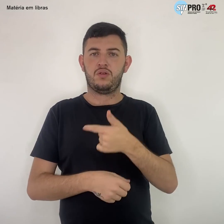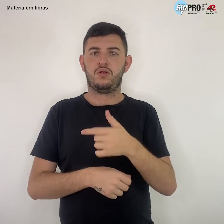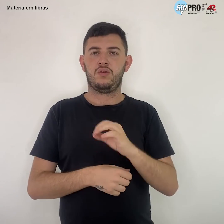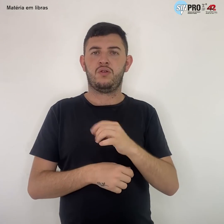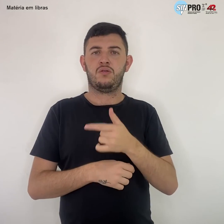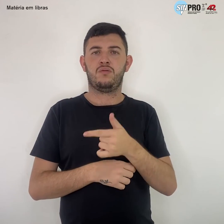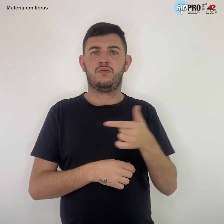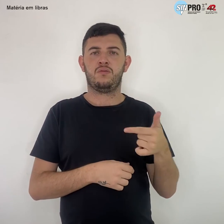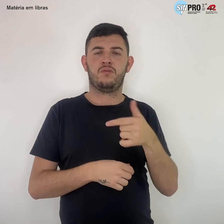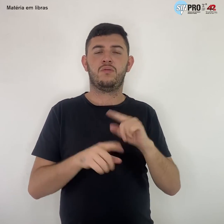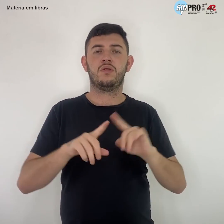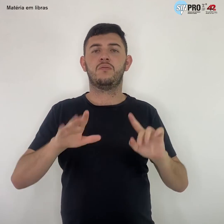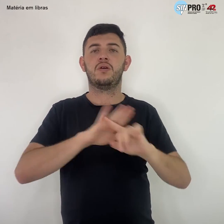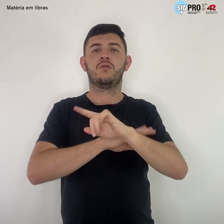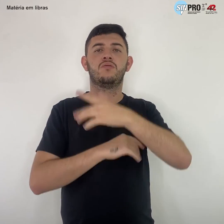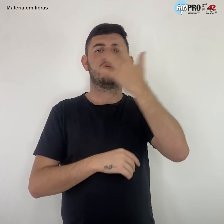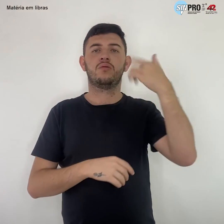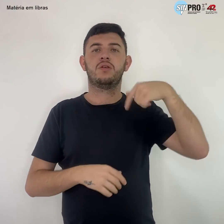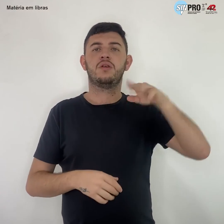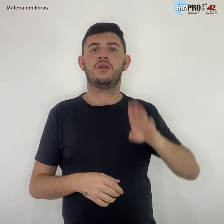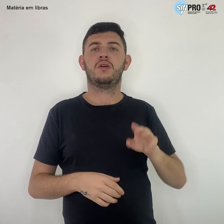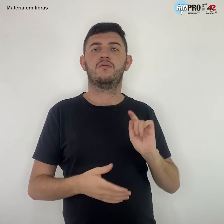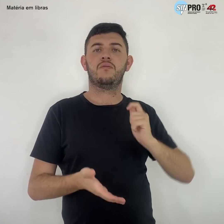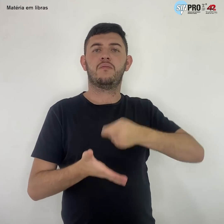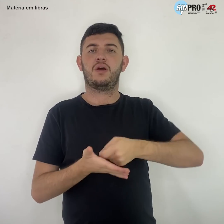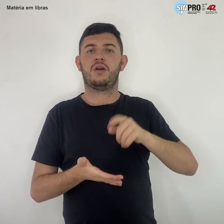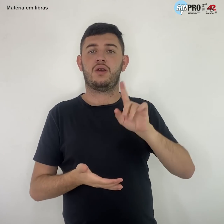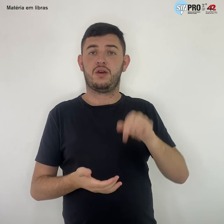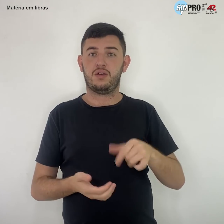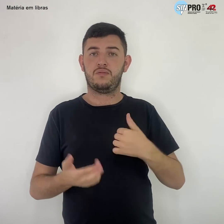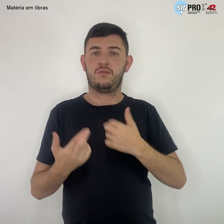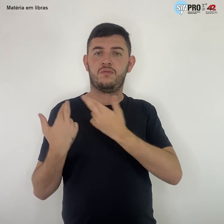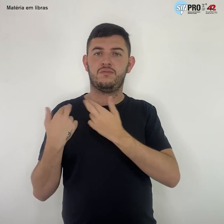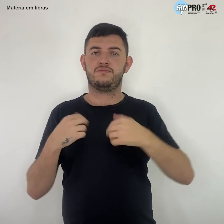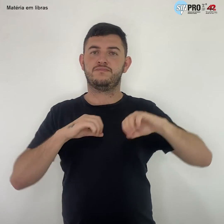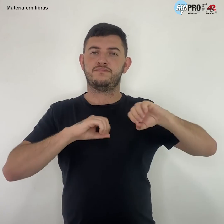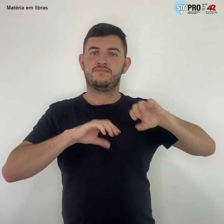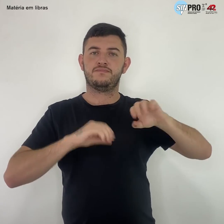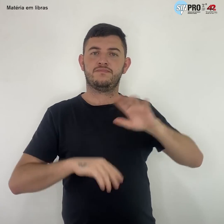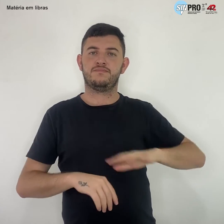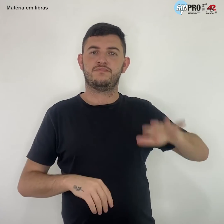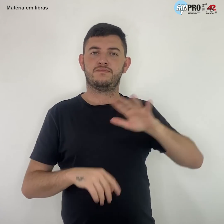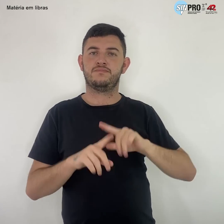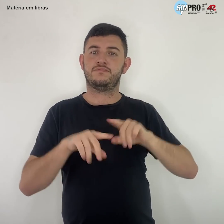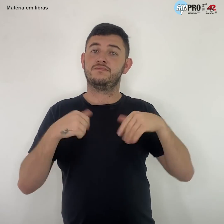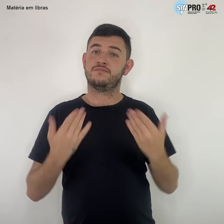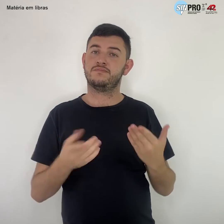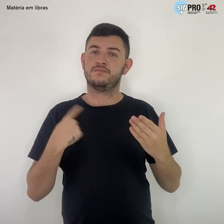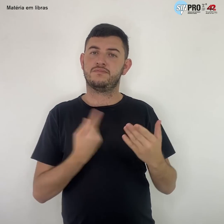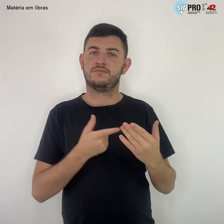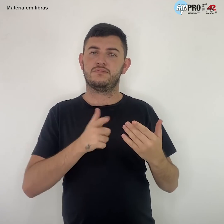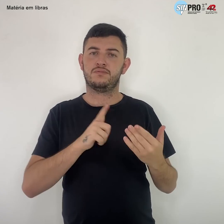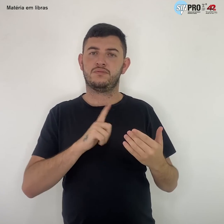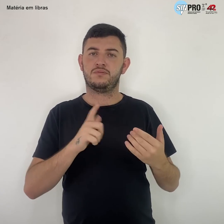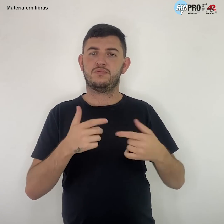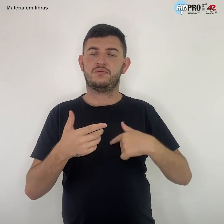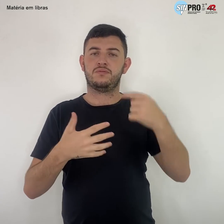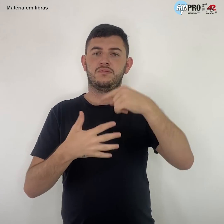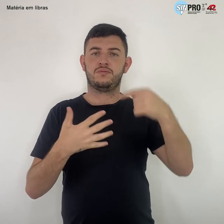vai pagar essa conta? A educação. Diante de todos estes argumentos, para você,